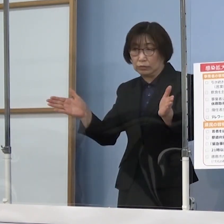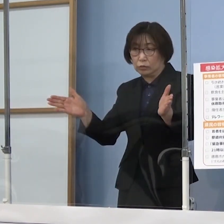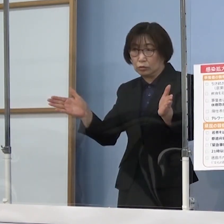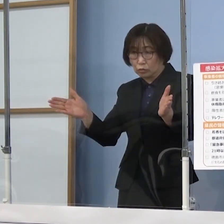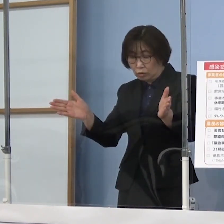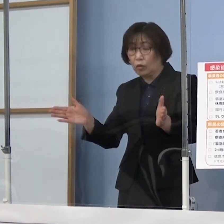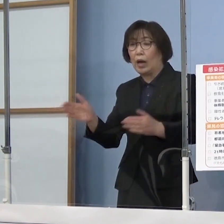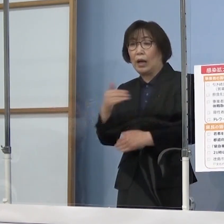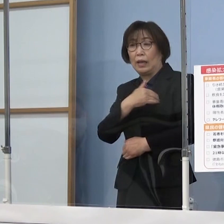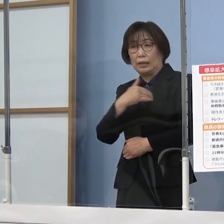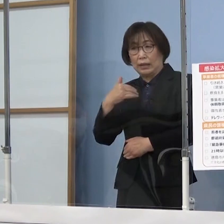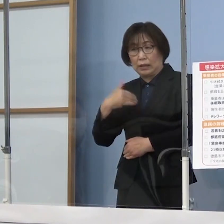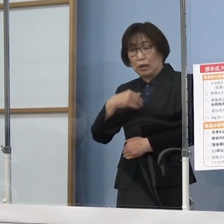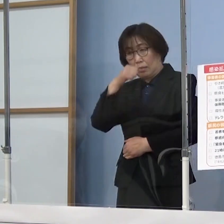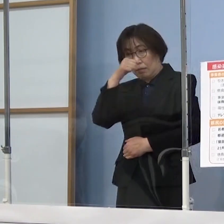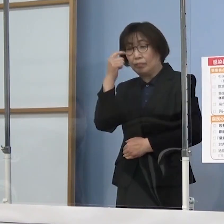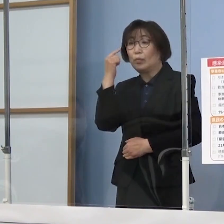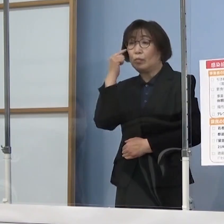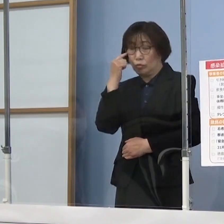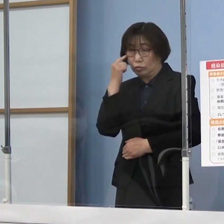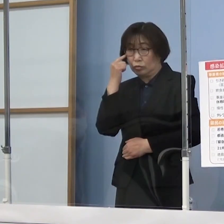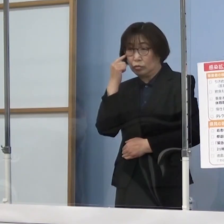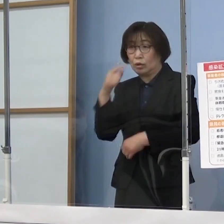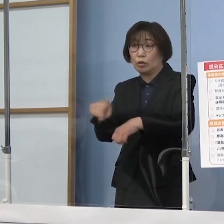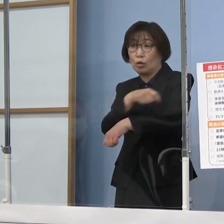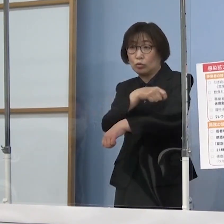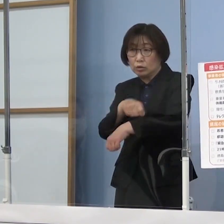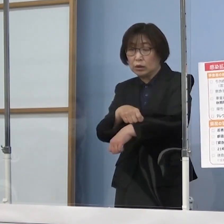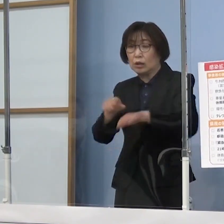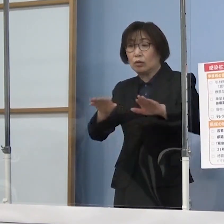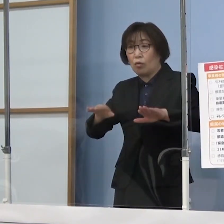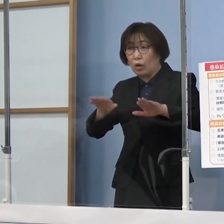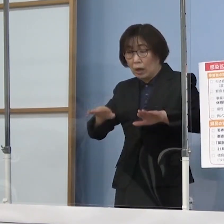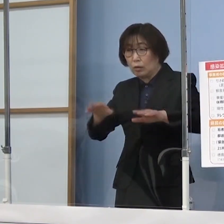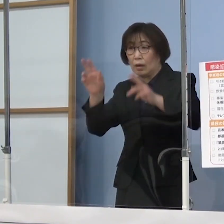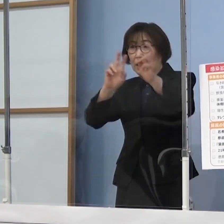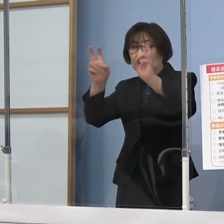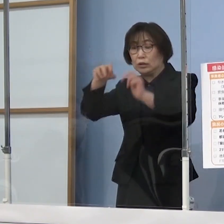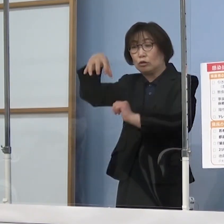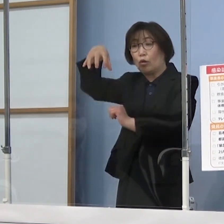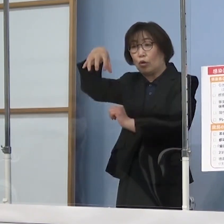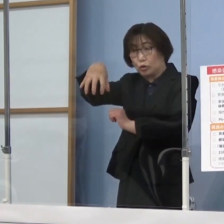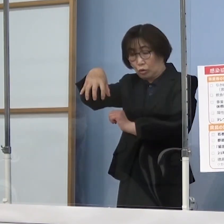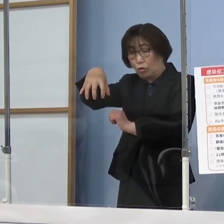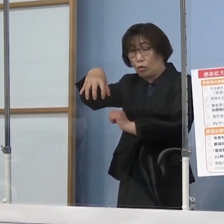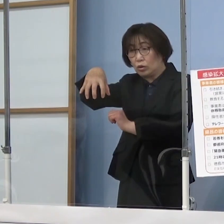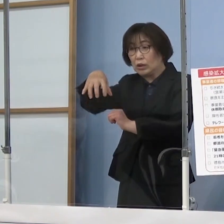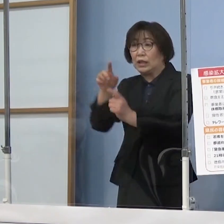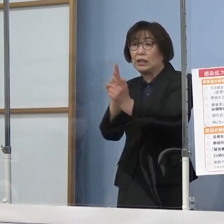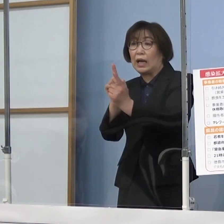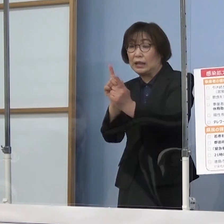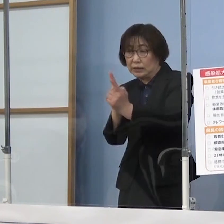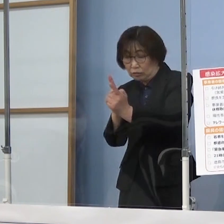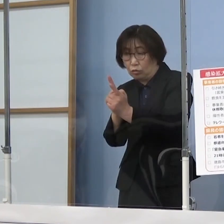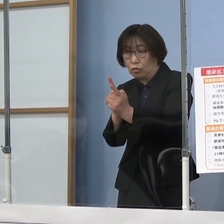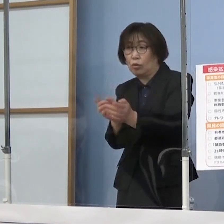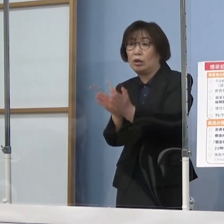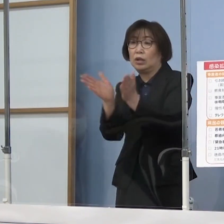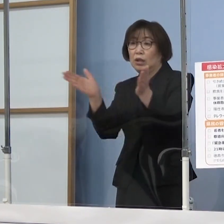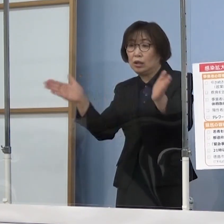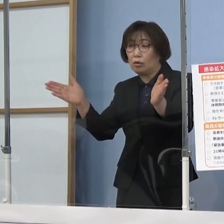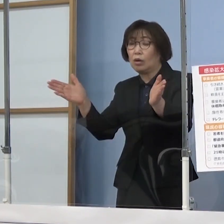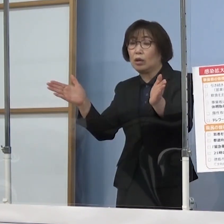ができればと、特に今回は事業所に対して対応を広げていくことを考えておりますので